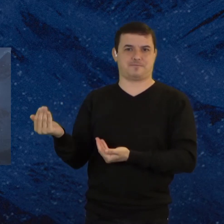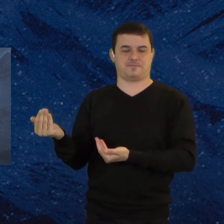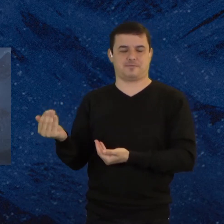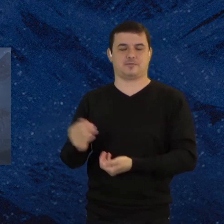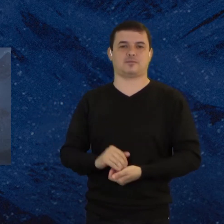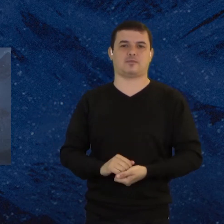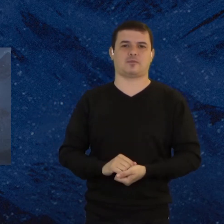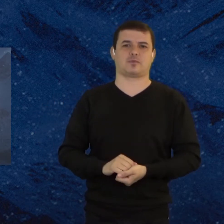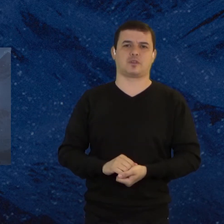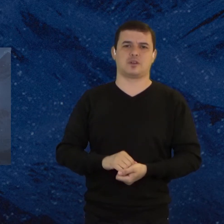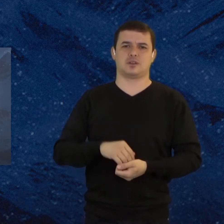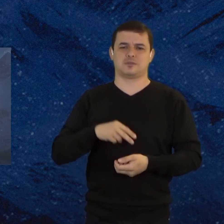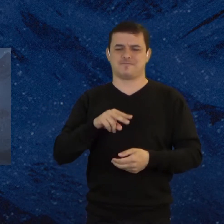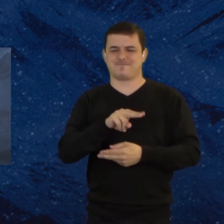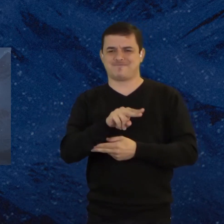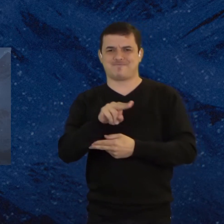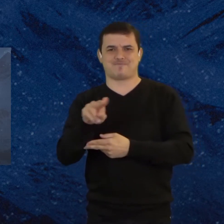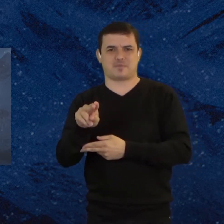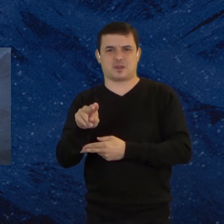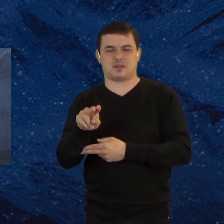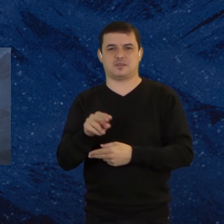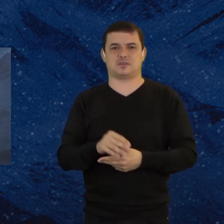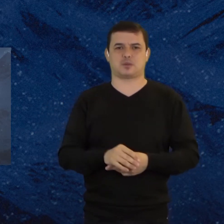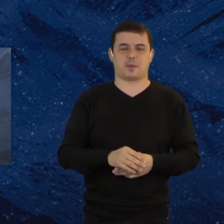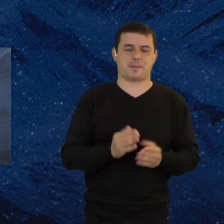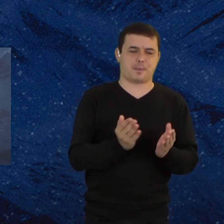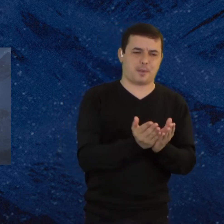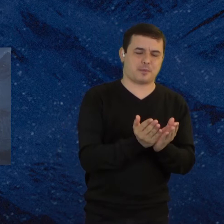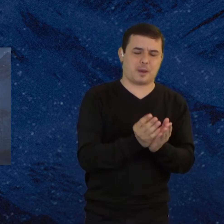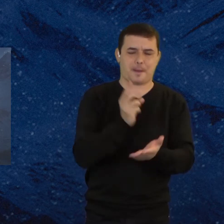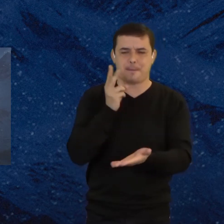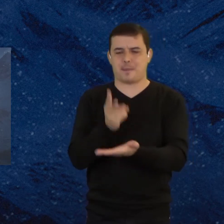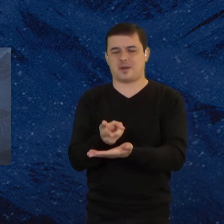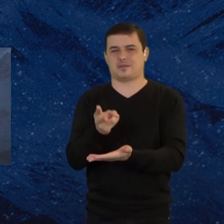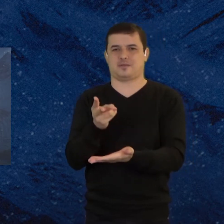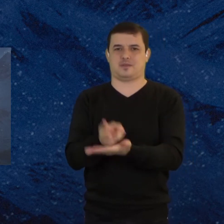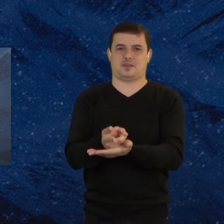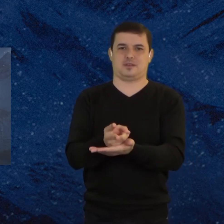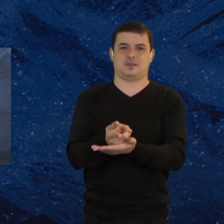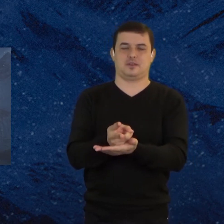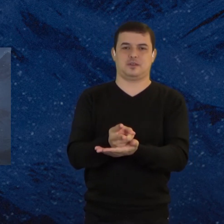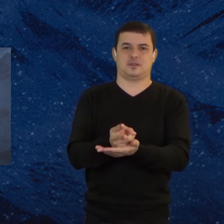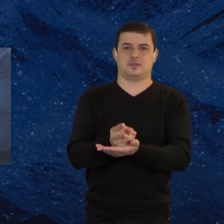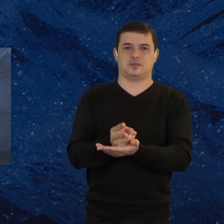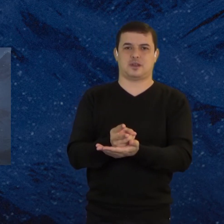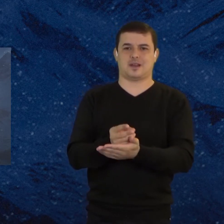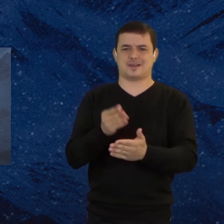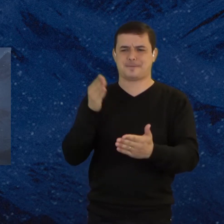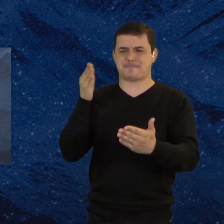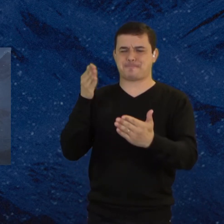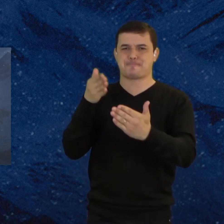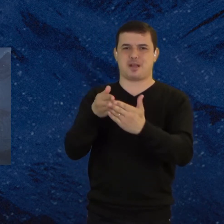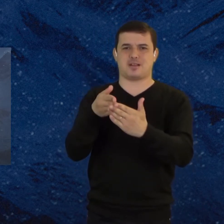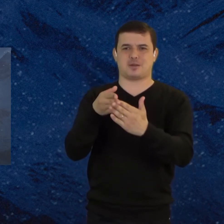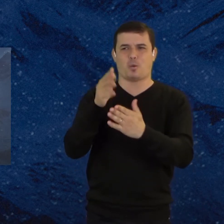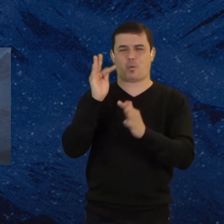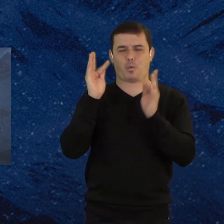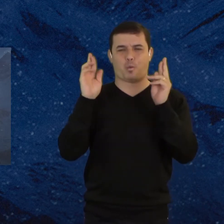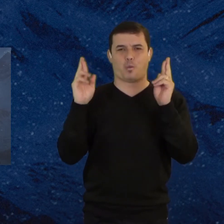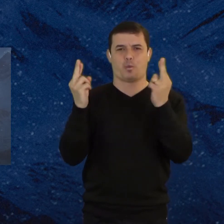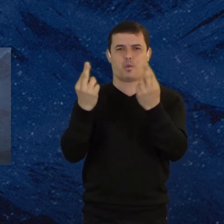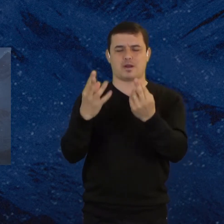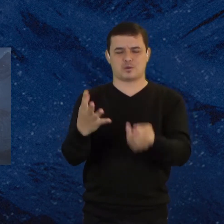que todos nós sejamos perseverantes e que cheguemos lá. Queremos